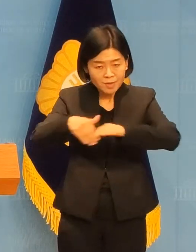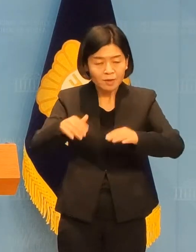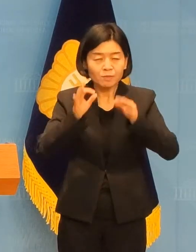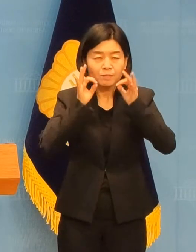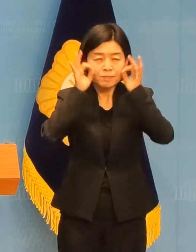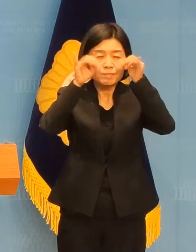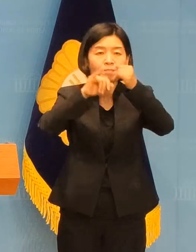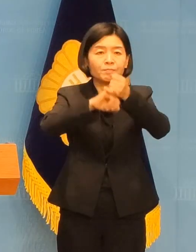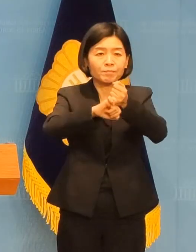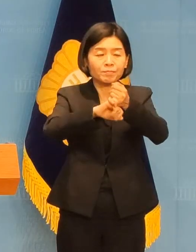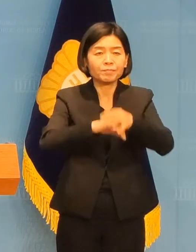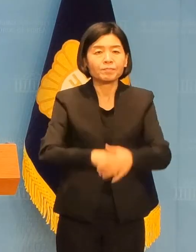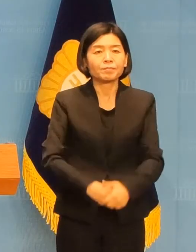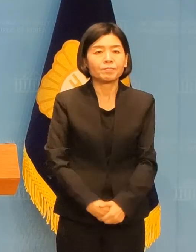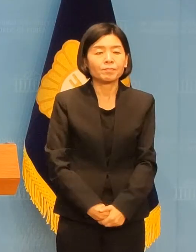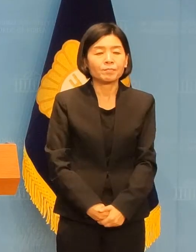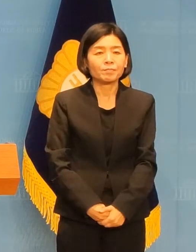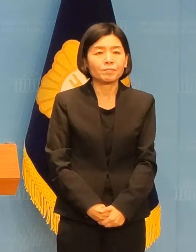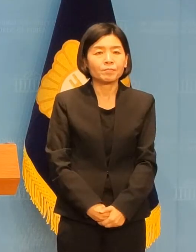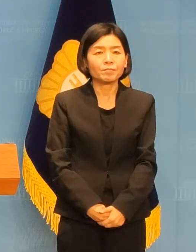다할 것입니다.